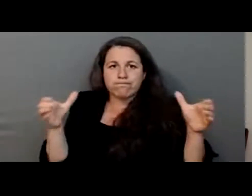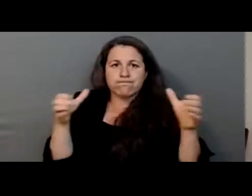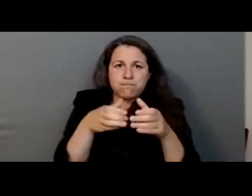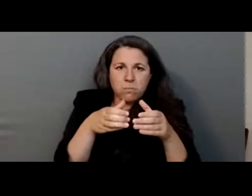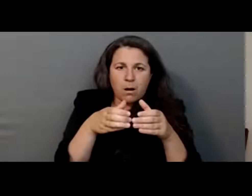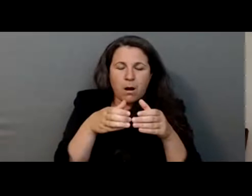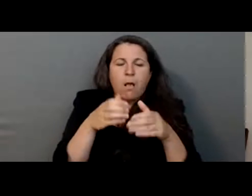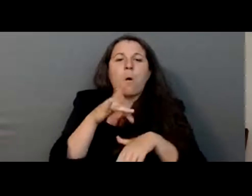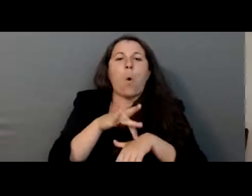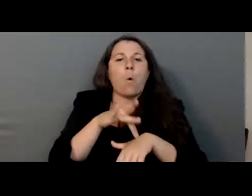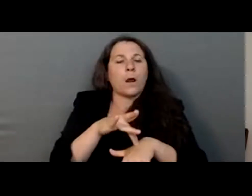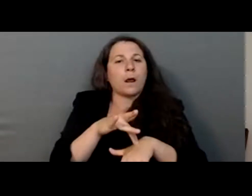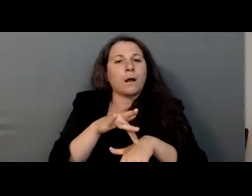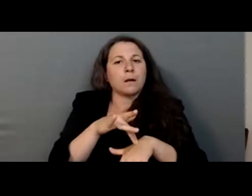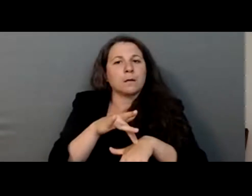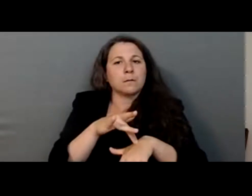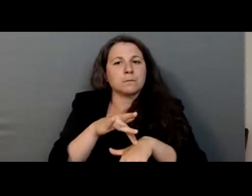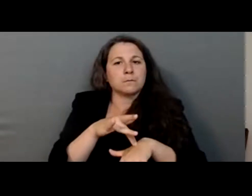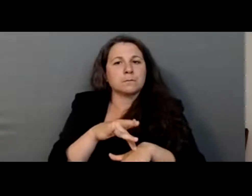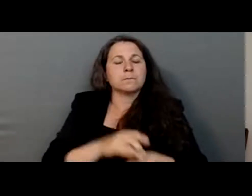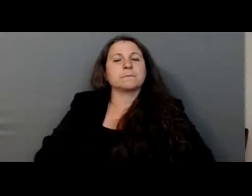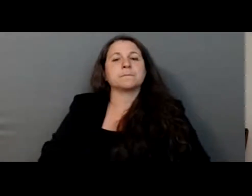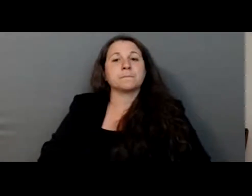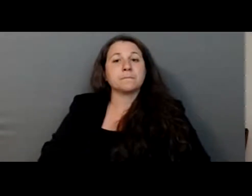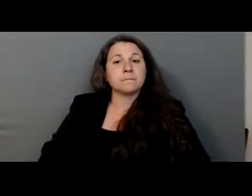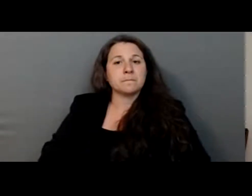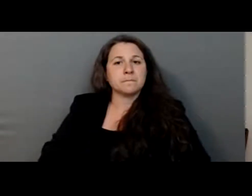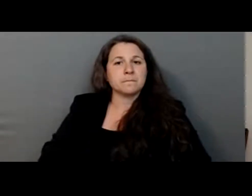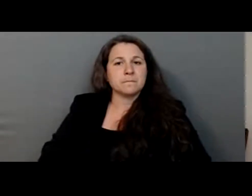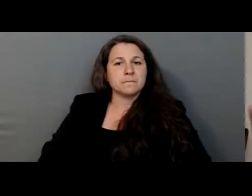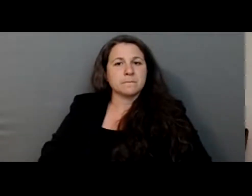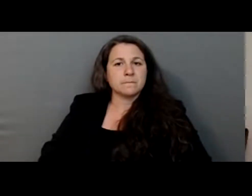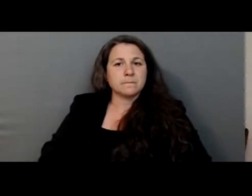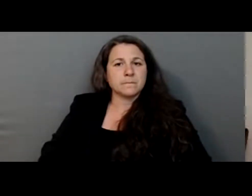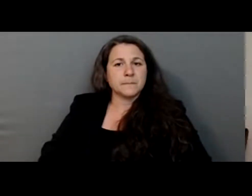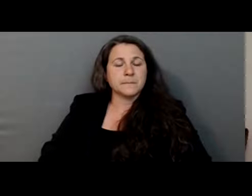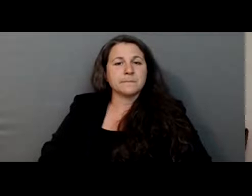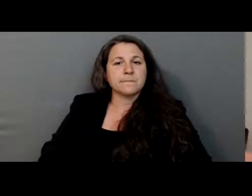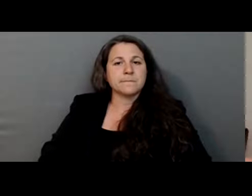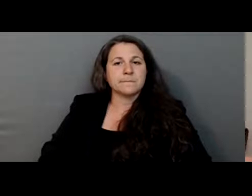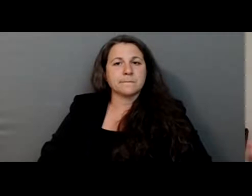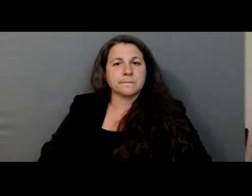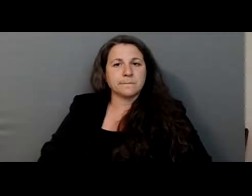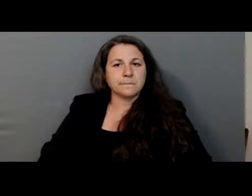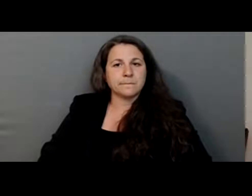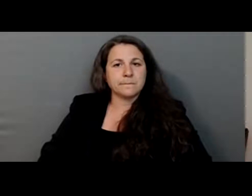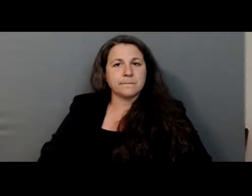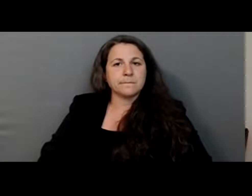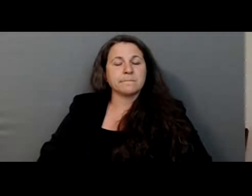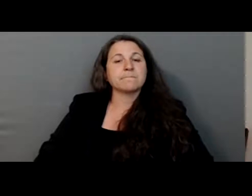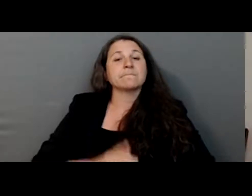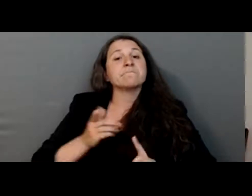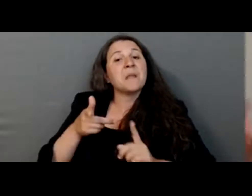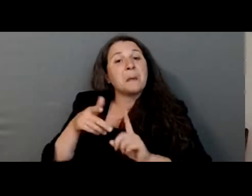a l'impression en fait que le cas des personnes en situation de handicap est le cas par excellence, si j'ose dire, de l'interdépendance des droits